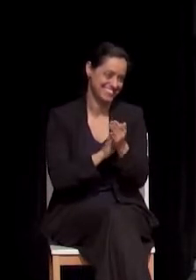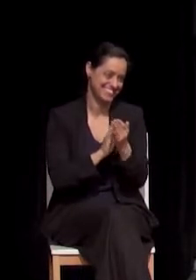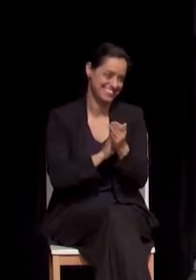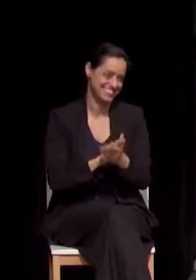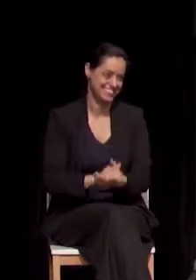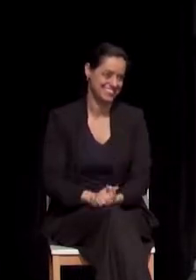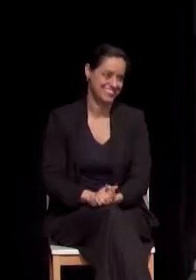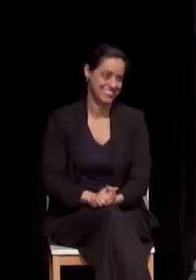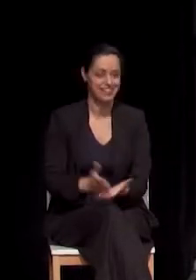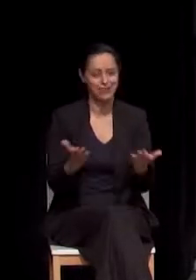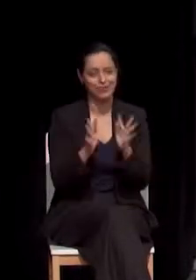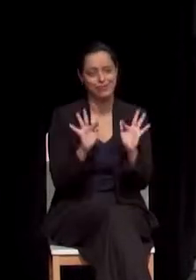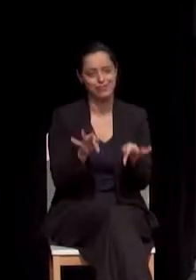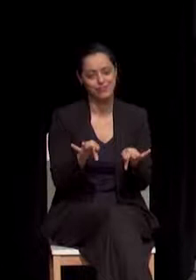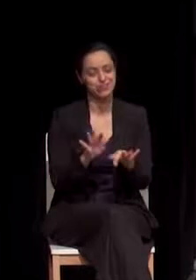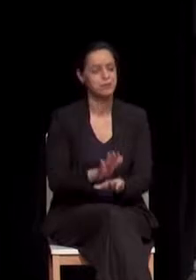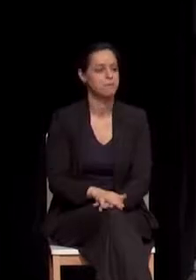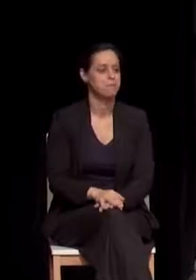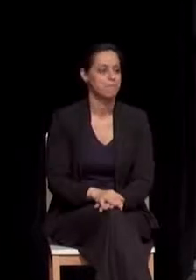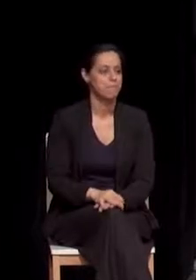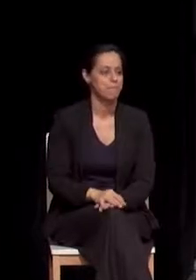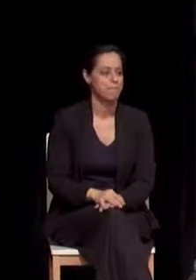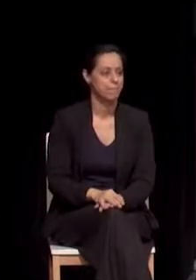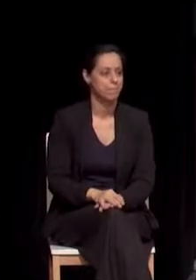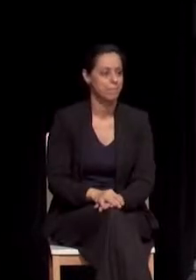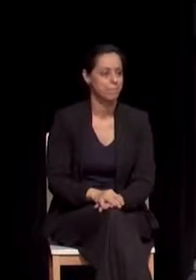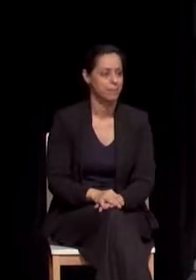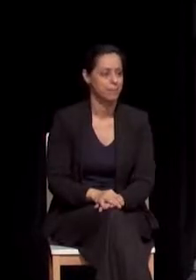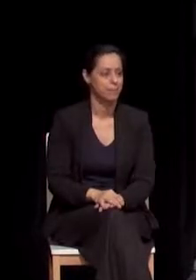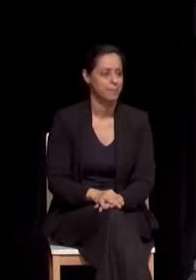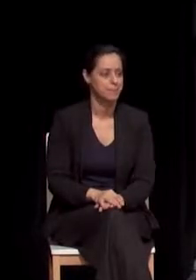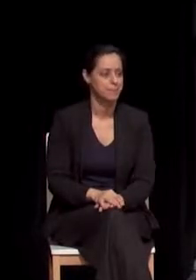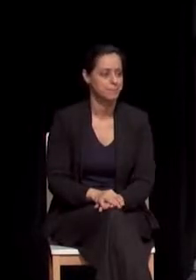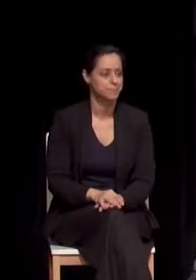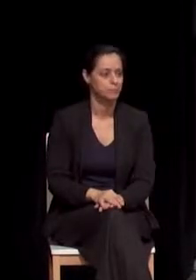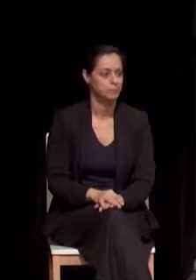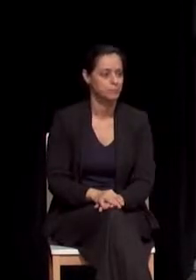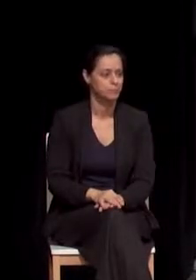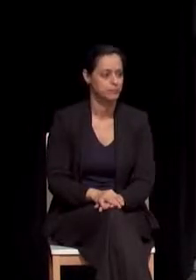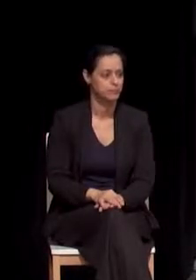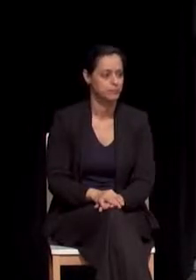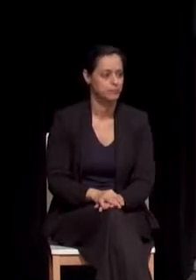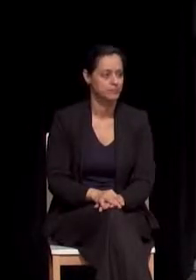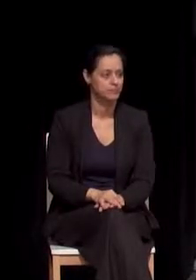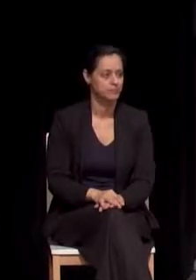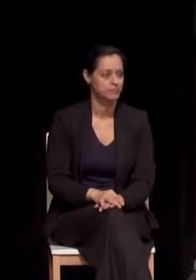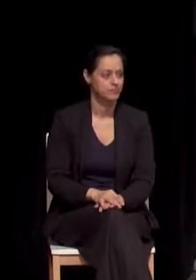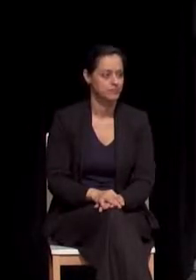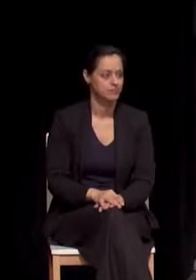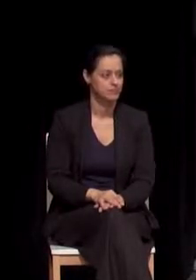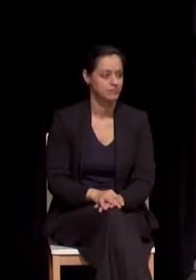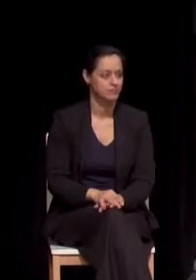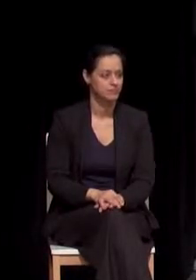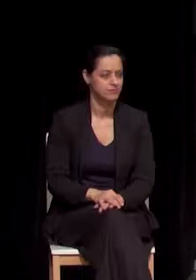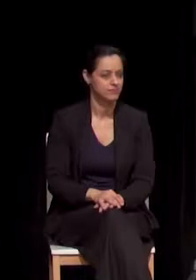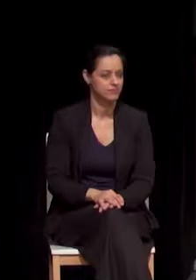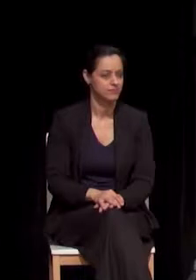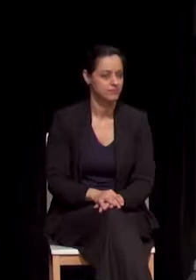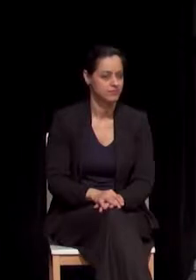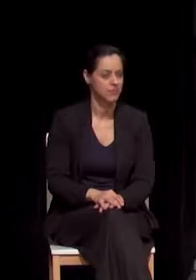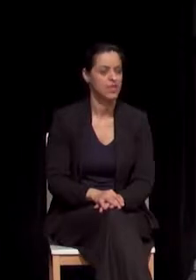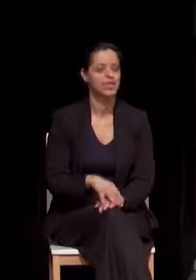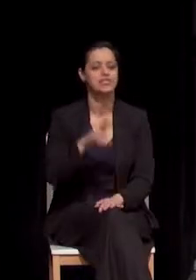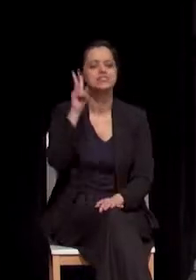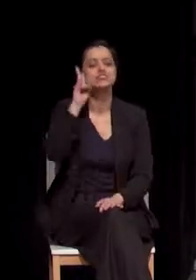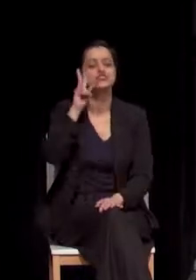Para terminar, o tempo é curto, não para de lutar. As histórias têm eficácia. Como